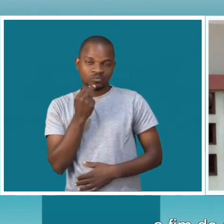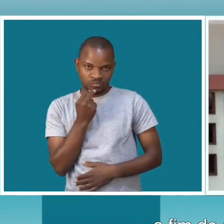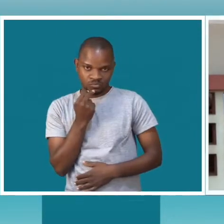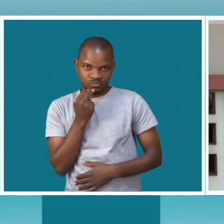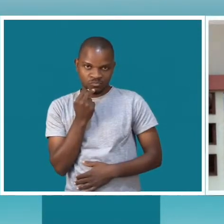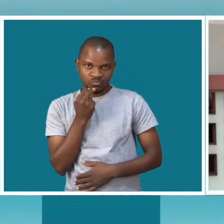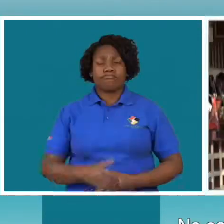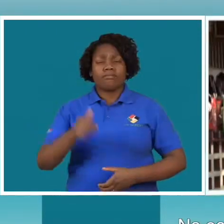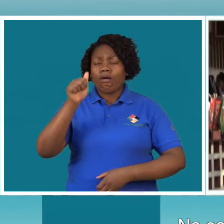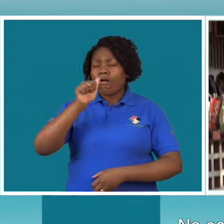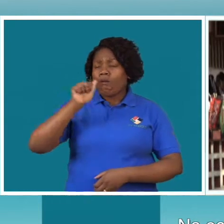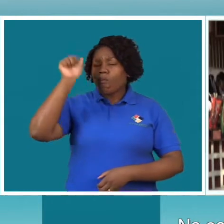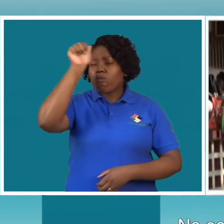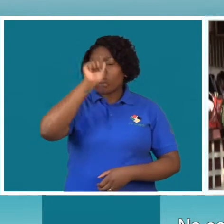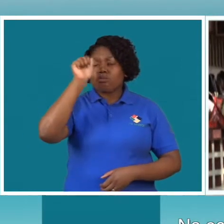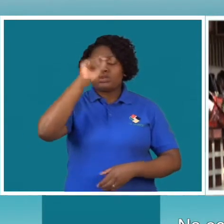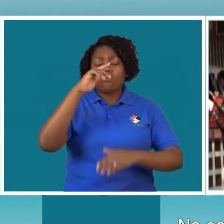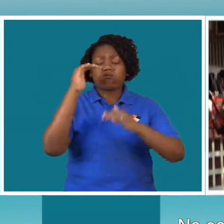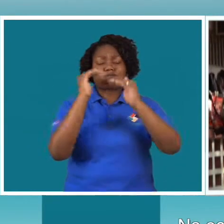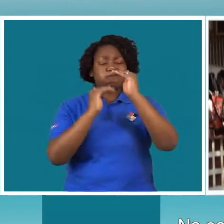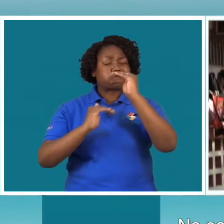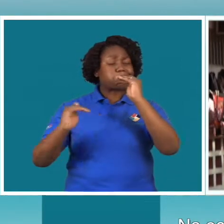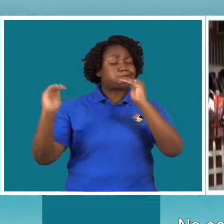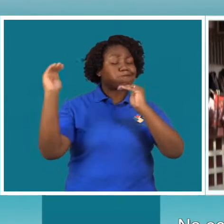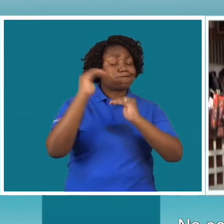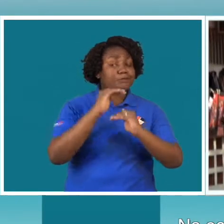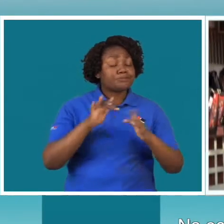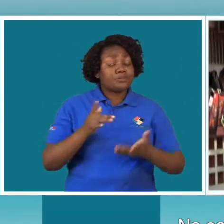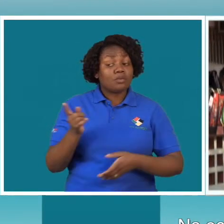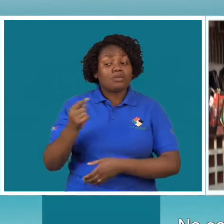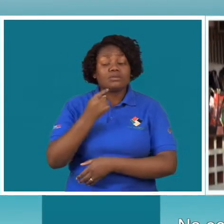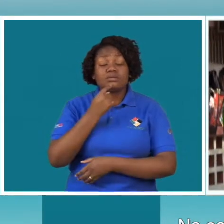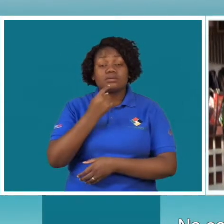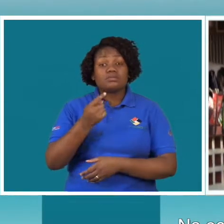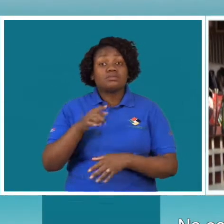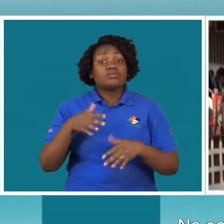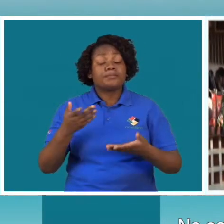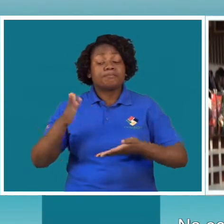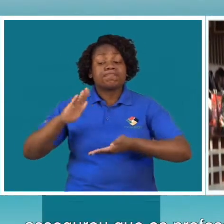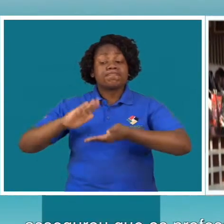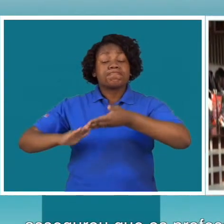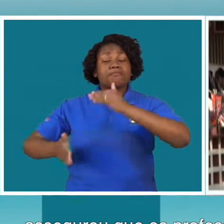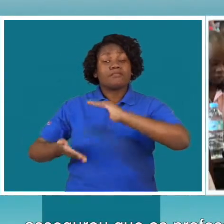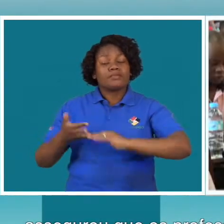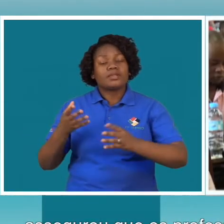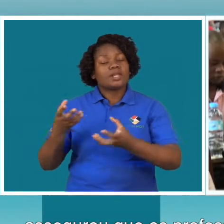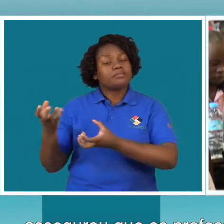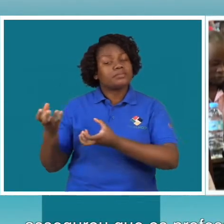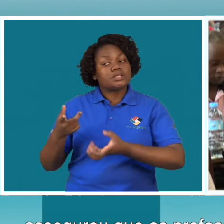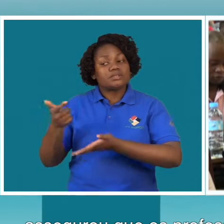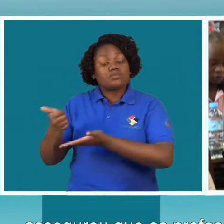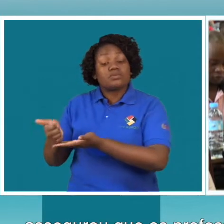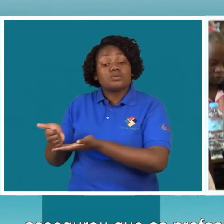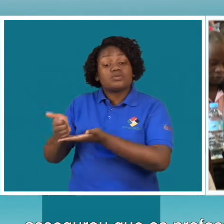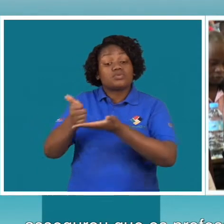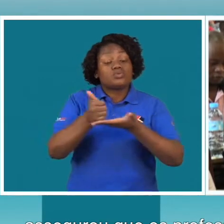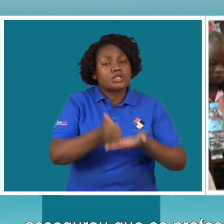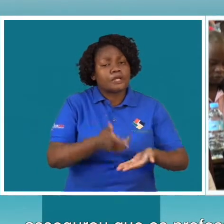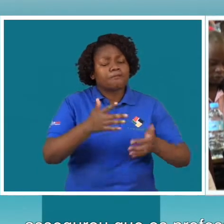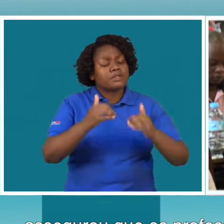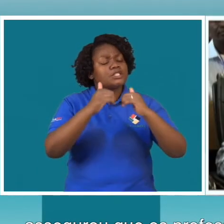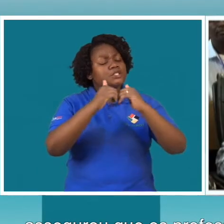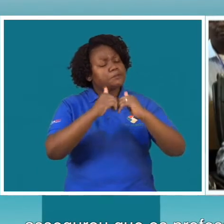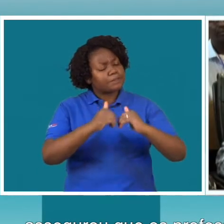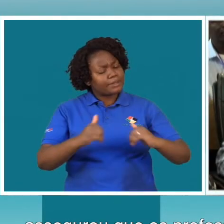deficiência auditiva. Na ocasião, o vice-reitor da Unimaputo, José Castiano, assegurou que os professores